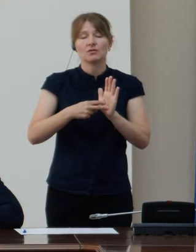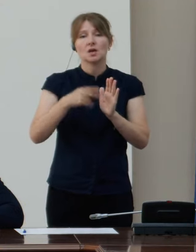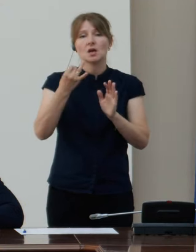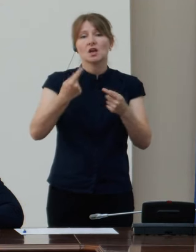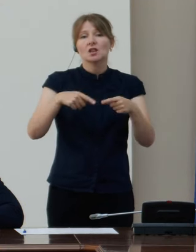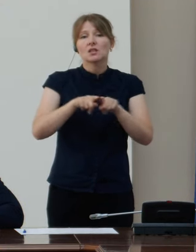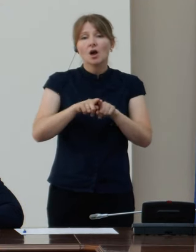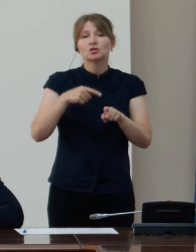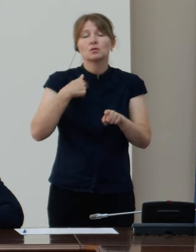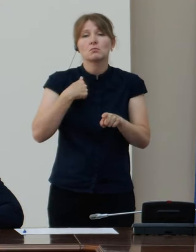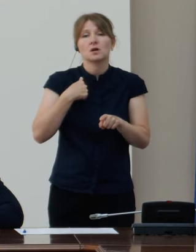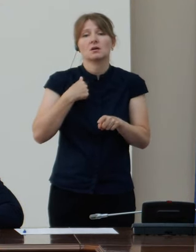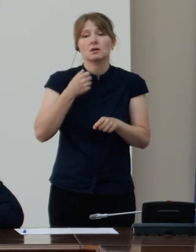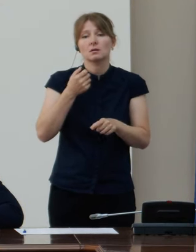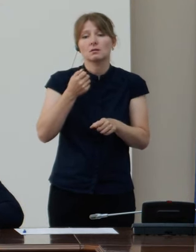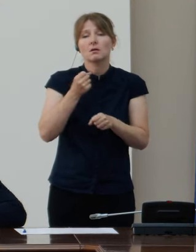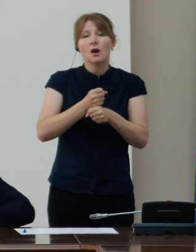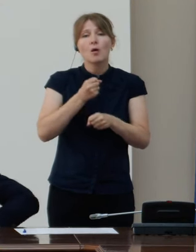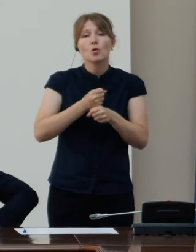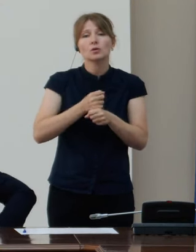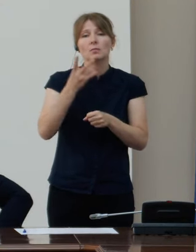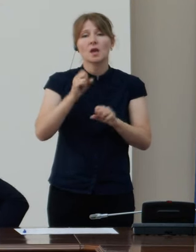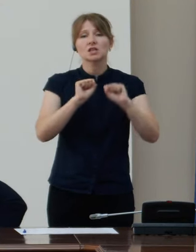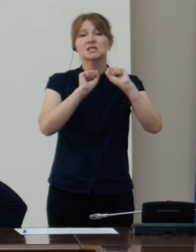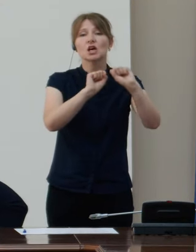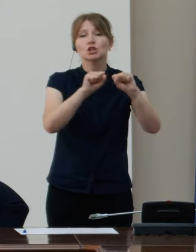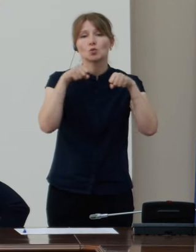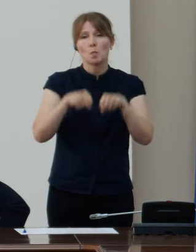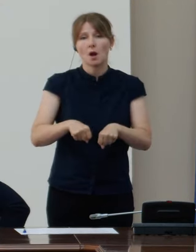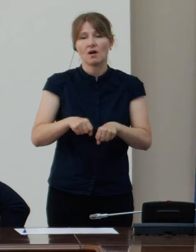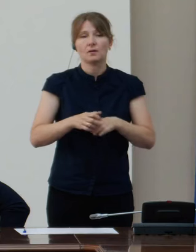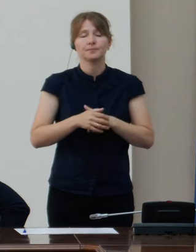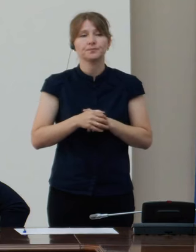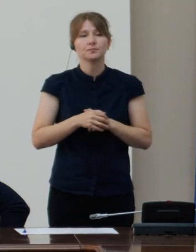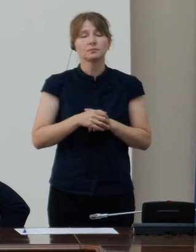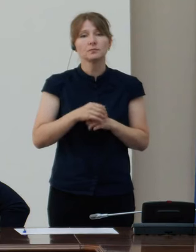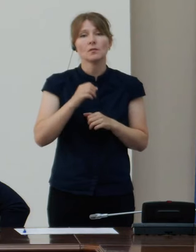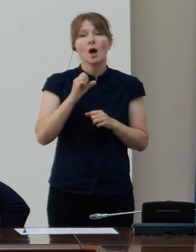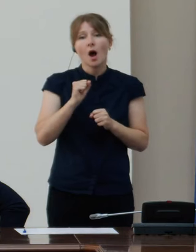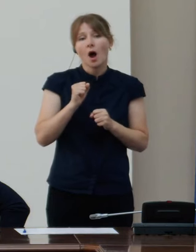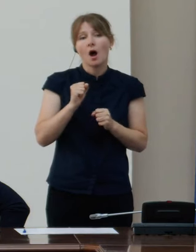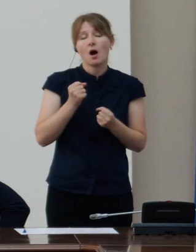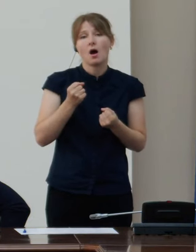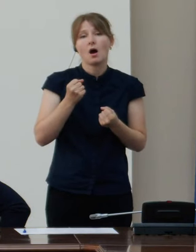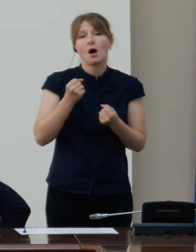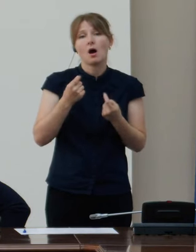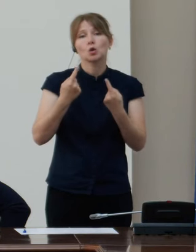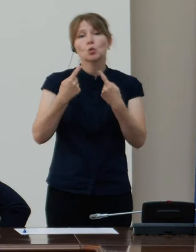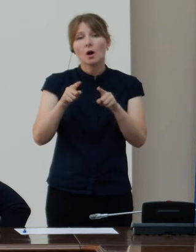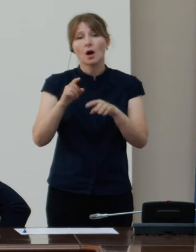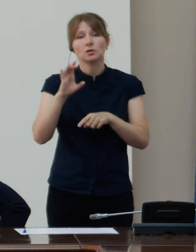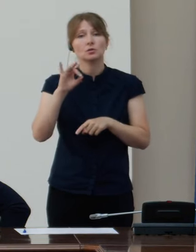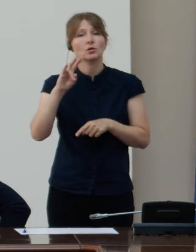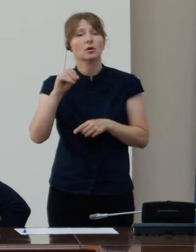dintr-o perspectivă a protecției drepturilor. Pe de altă parte, va fi o surpriză poate pentru cineva prezent